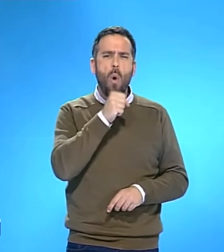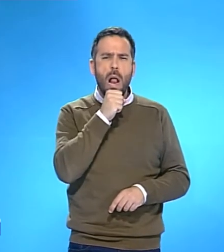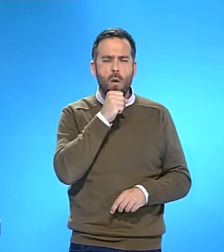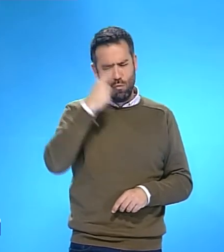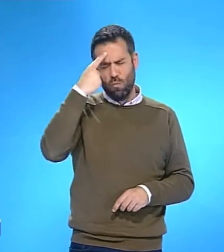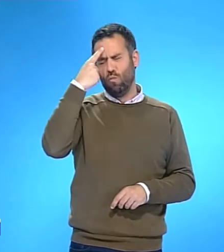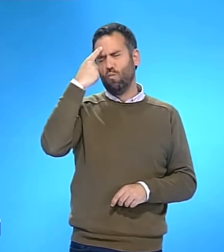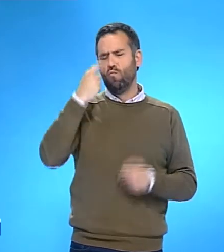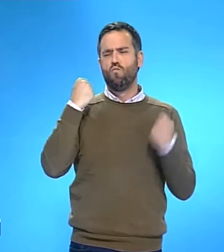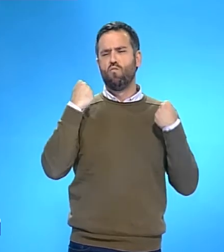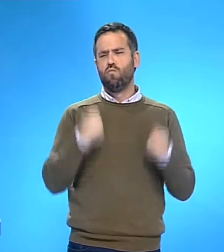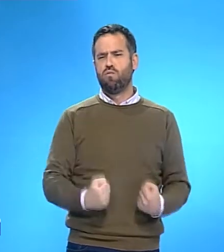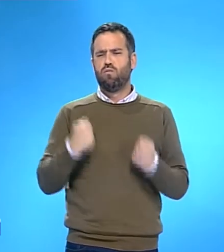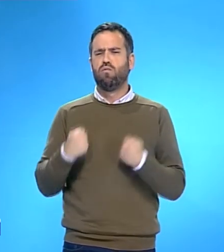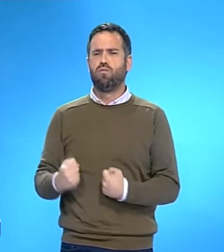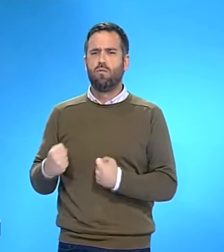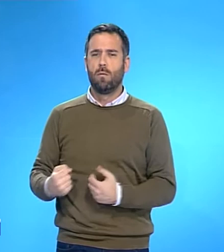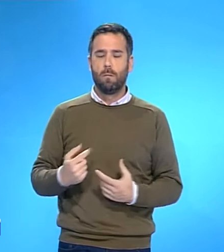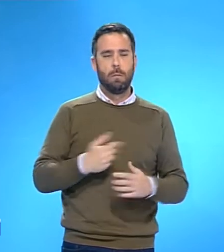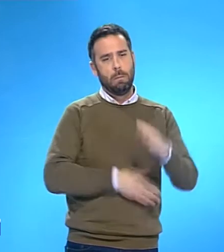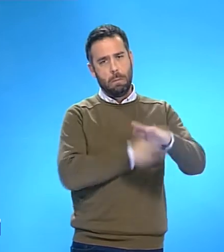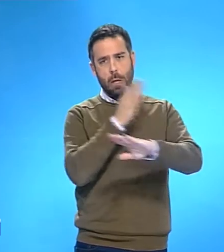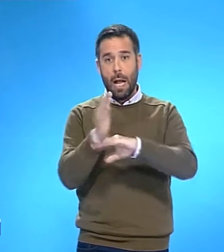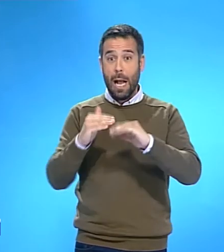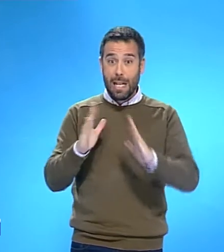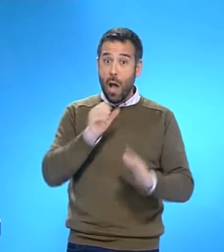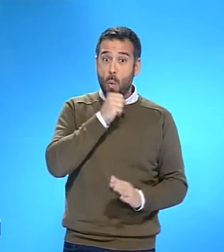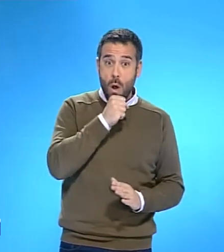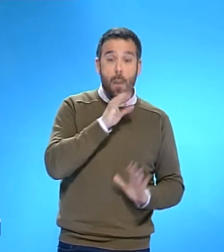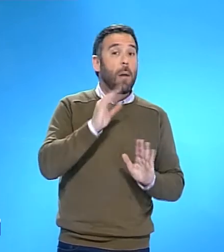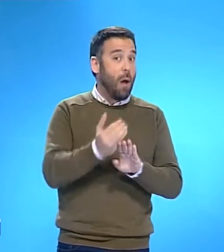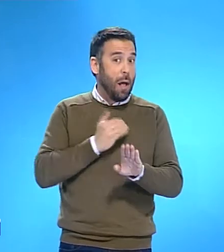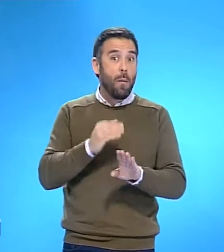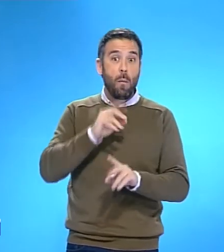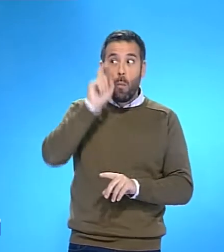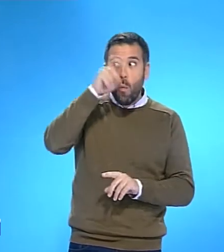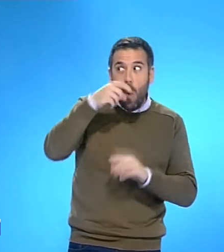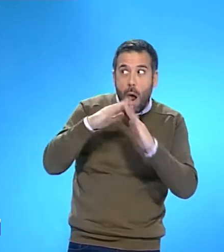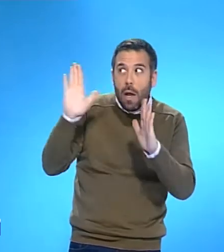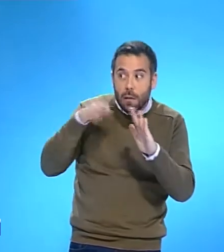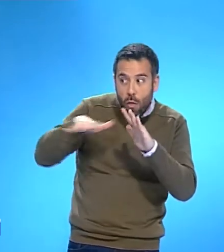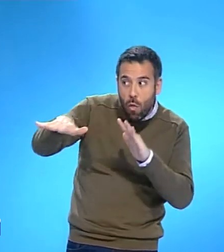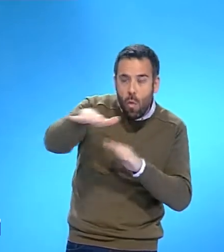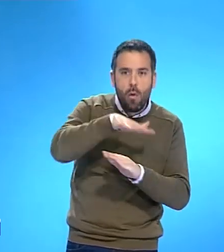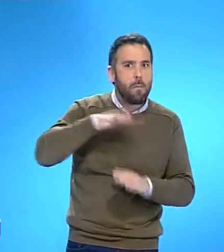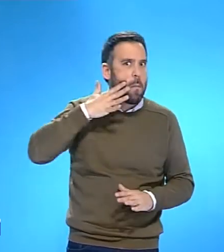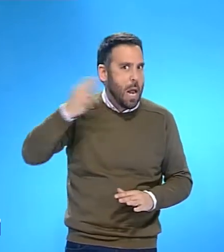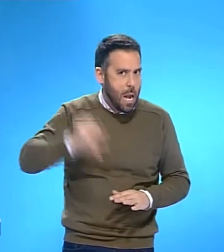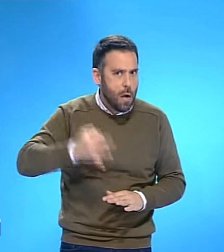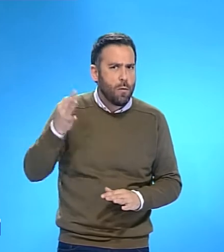plan para ir a visitar a su abuelo, que era sabio. Para ir a casa del abuelo había que pasar por la casa de la bruja y